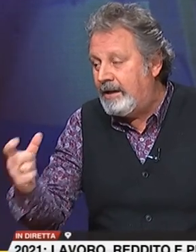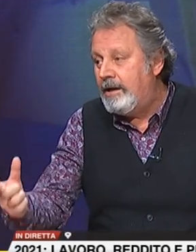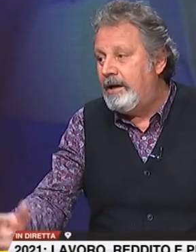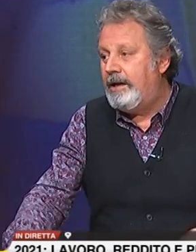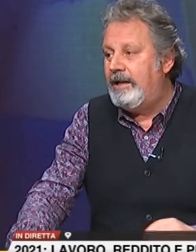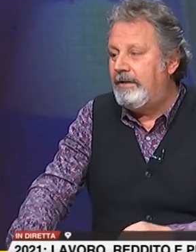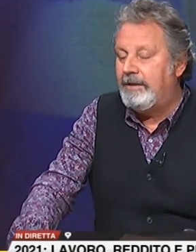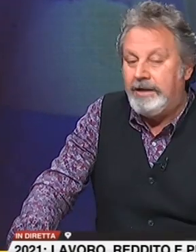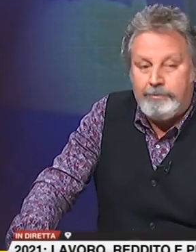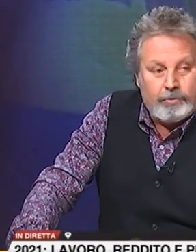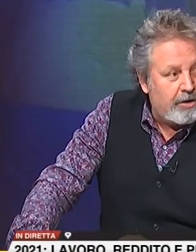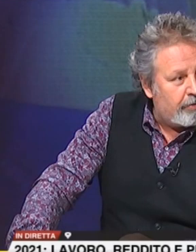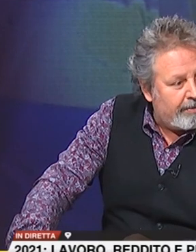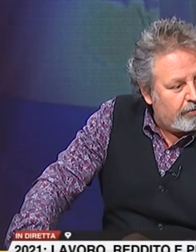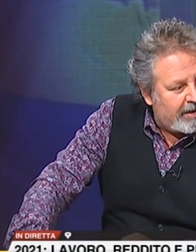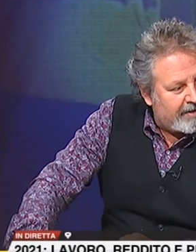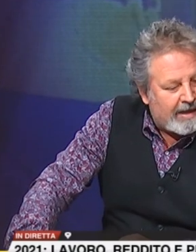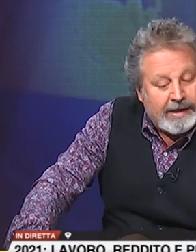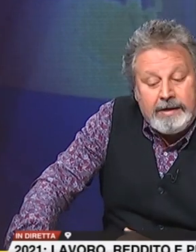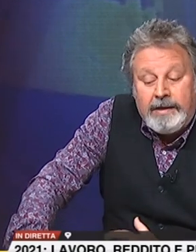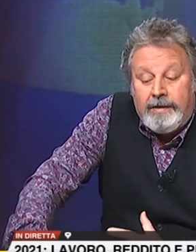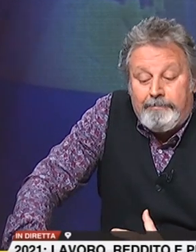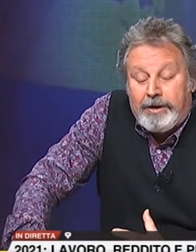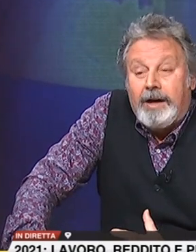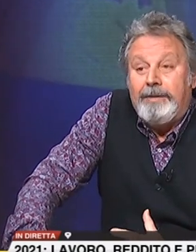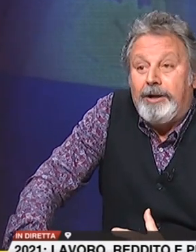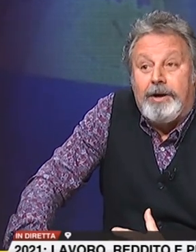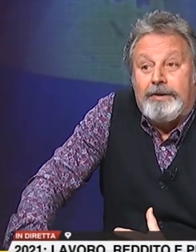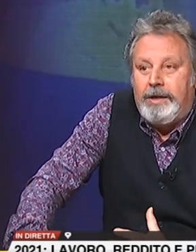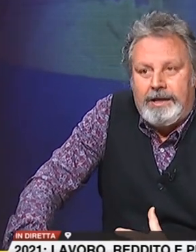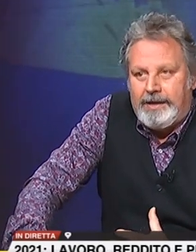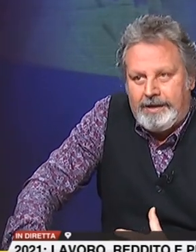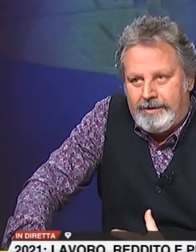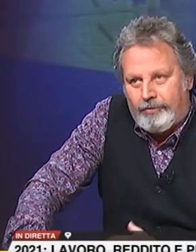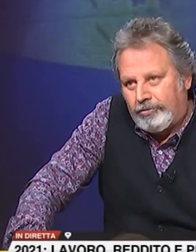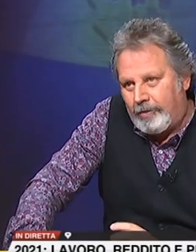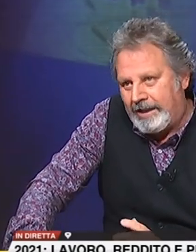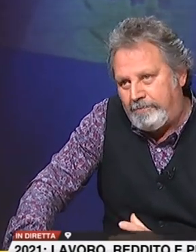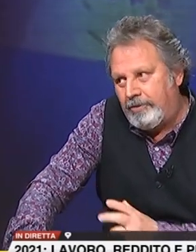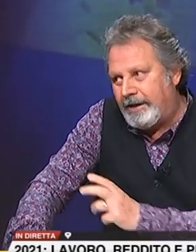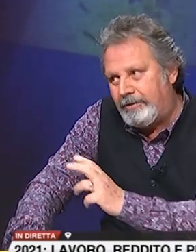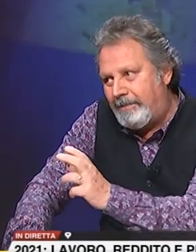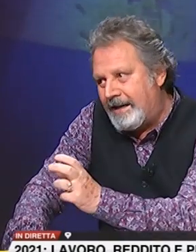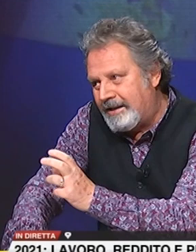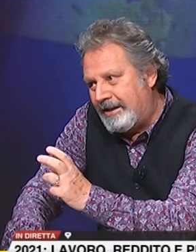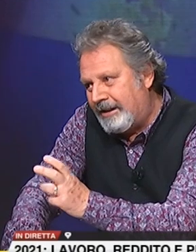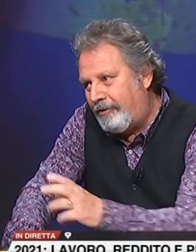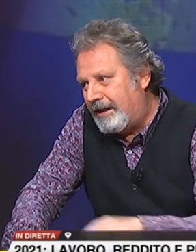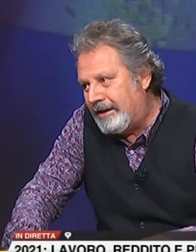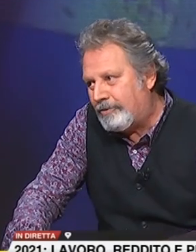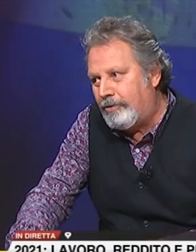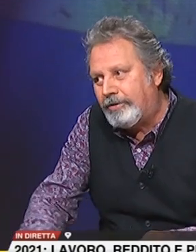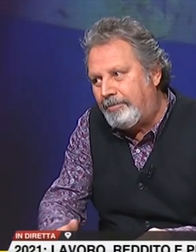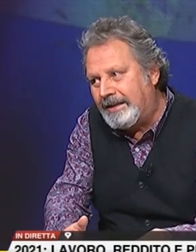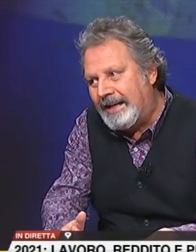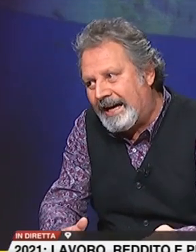anni il limite minimo di contributi da versare. Però anche qui un conto è rispondere sulla base delle telefonate,